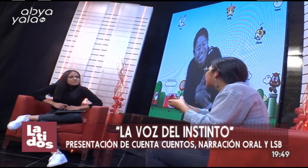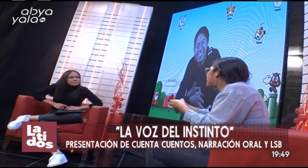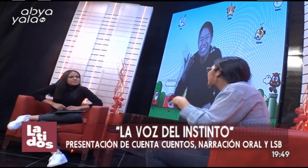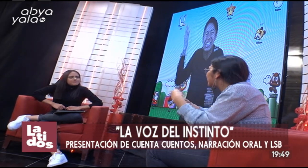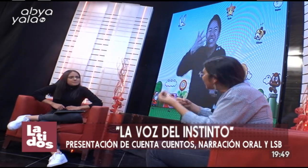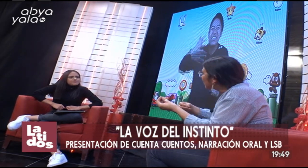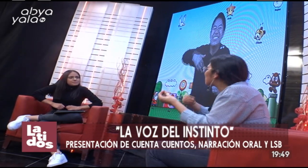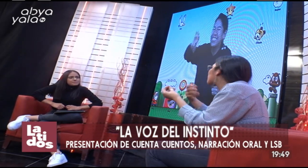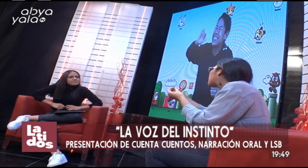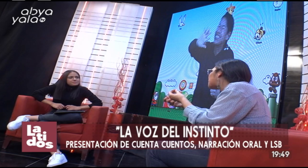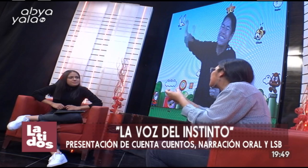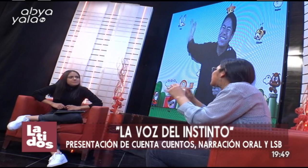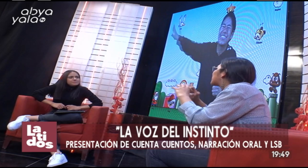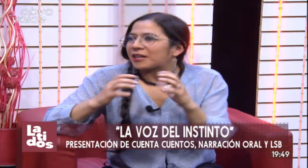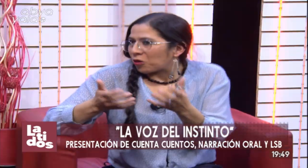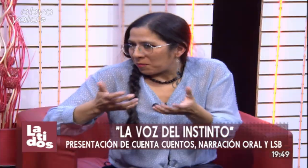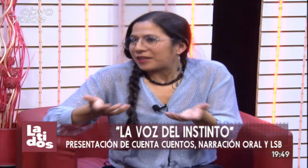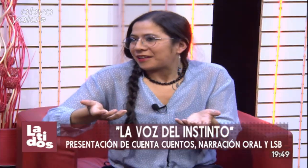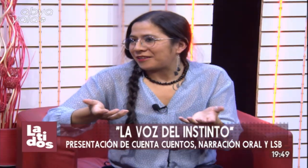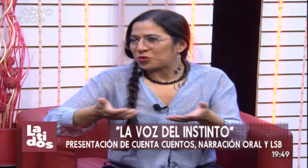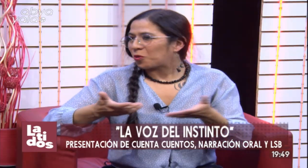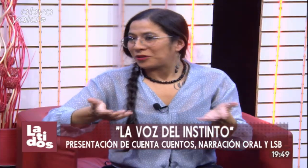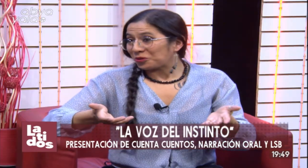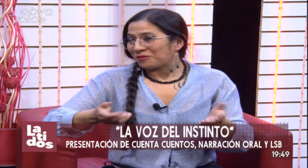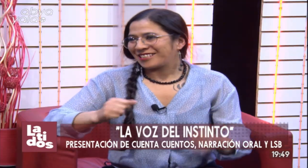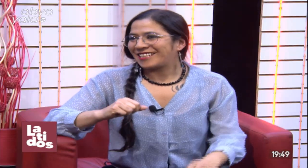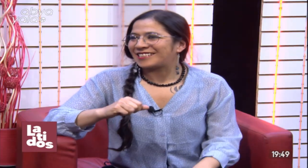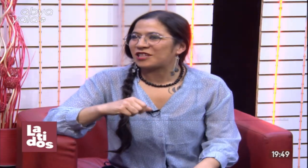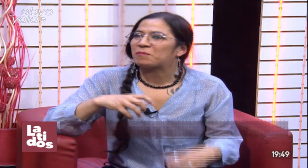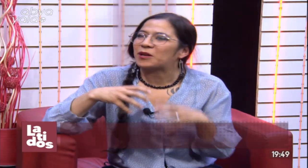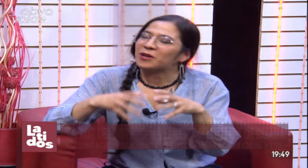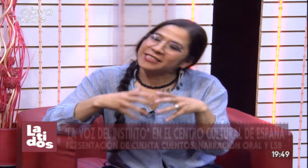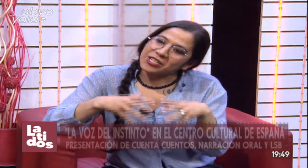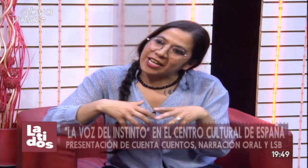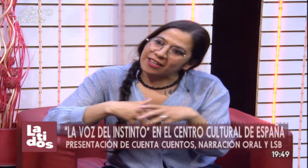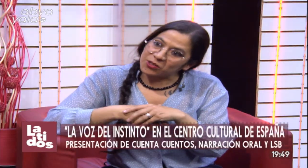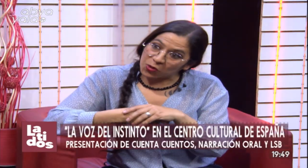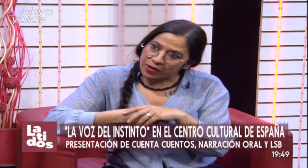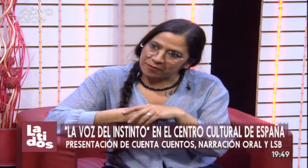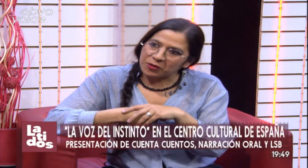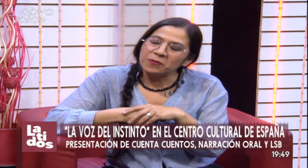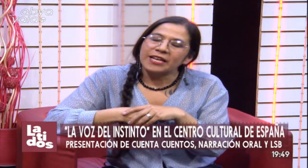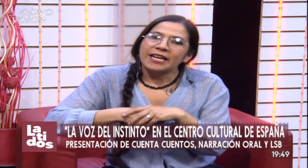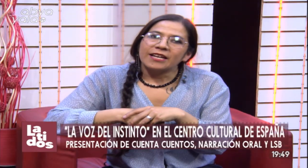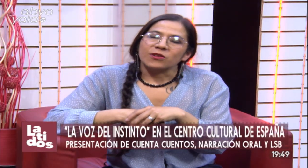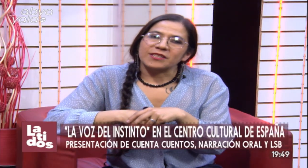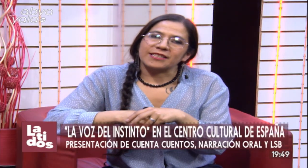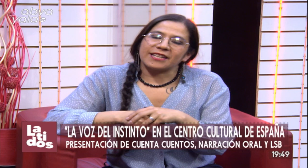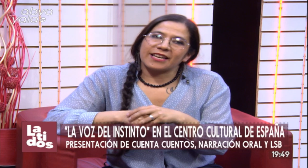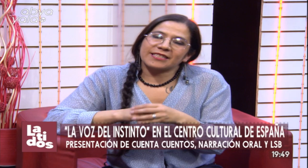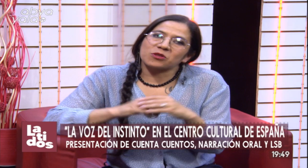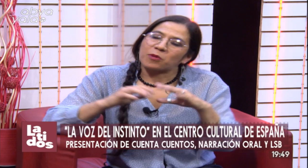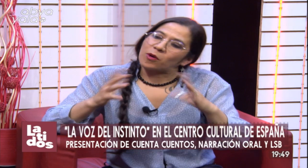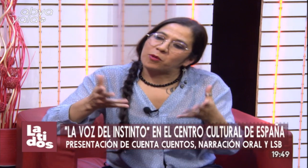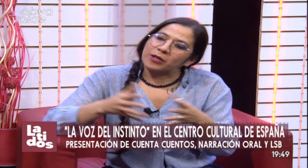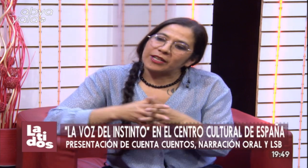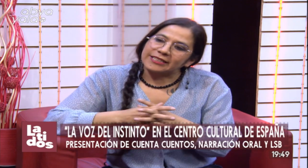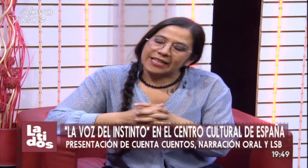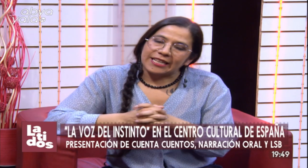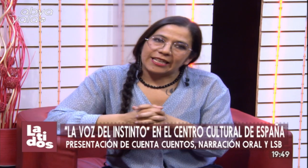chicos sordos y oyentes que comparten su juventud, por así decir, pero esta realidad sorda, ¿no? Entonces, ese es un poco el público al que está dirigido, el